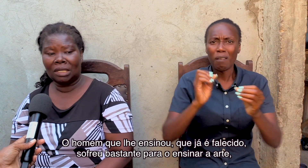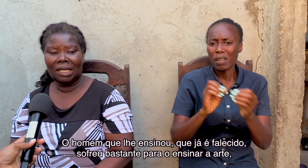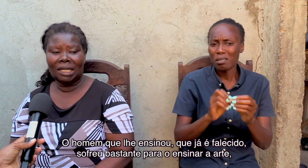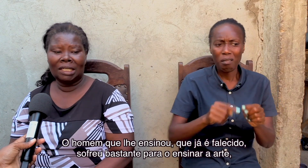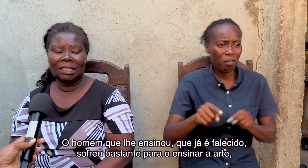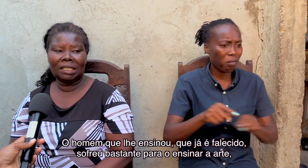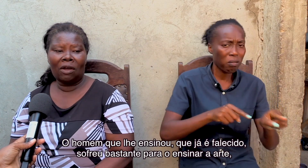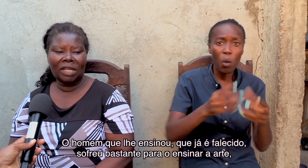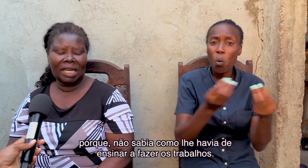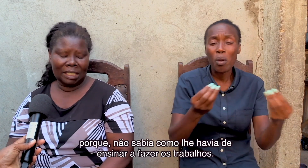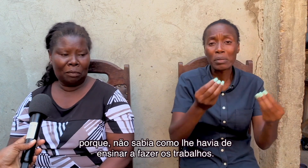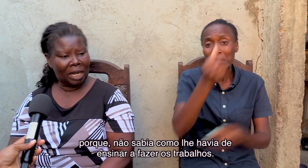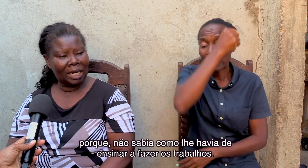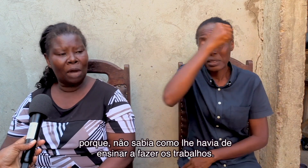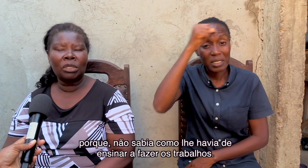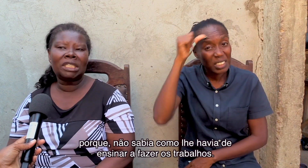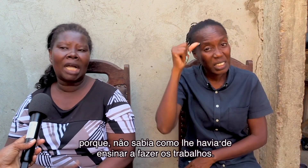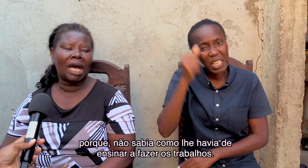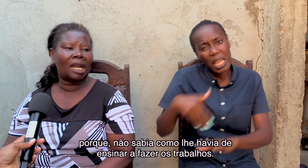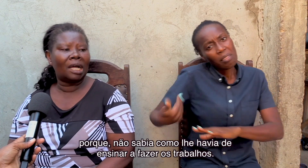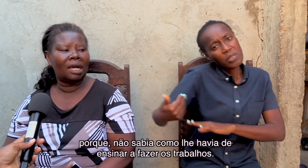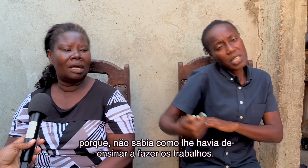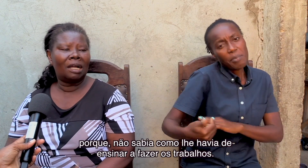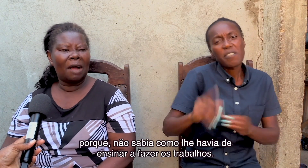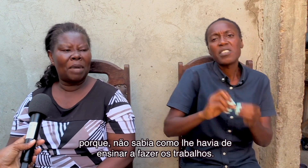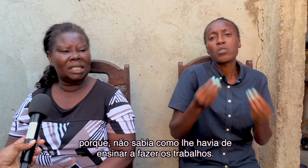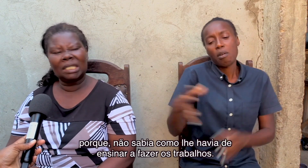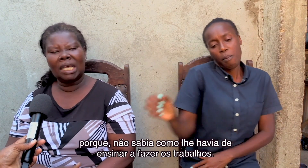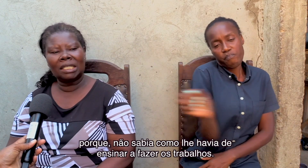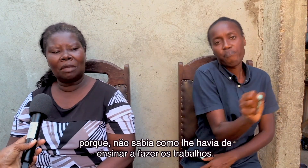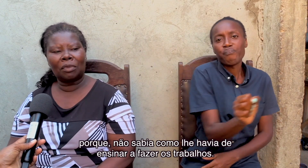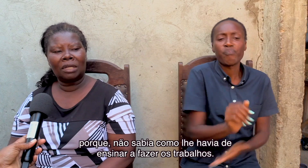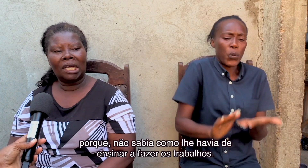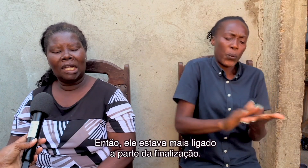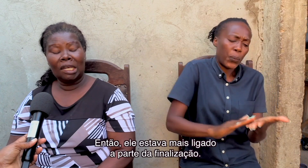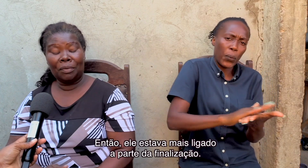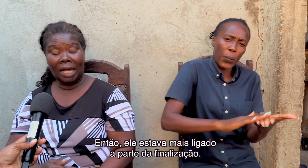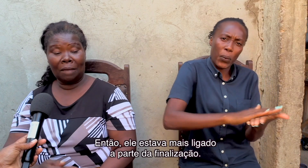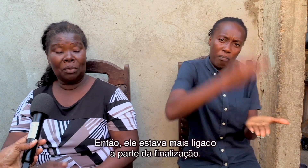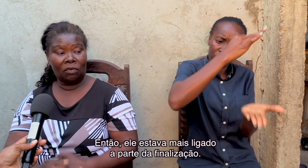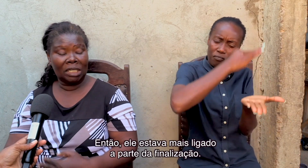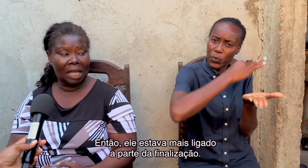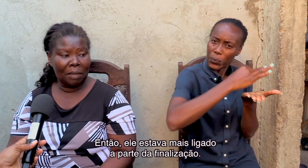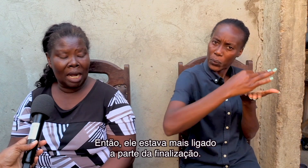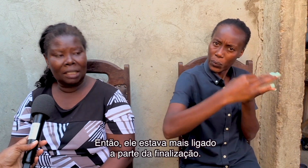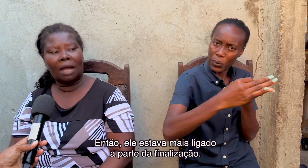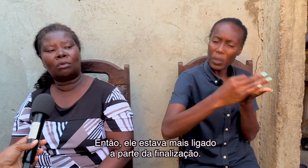ensinar a arte, porque não sabia como lhe havia de ensinar a fazer os trabalhos. Então, ele estava mais ligado à parte